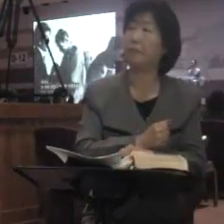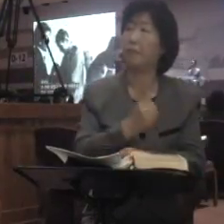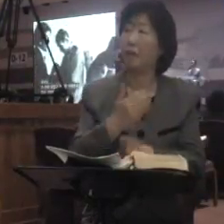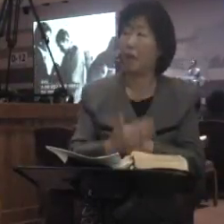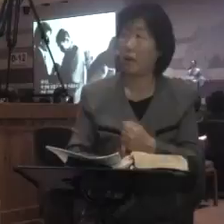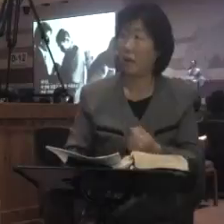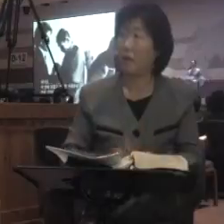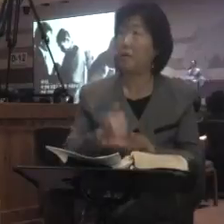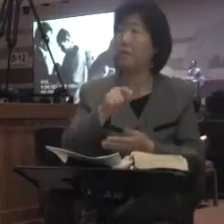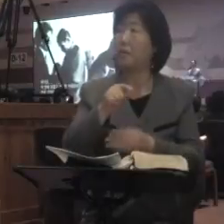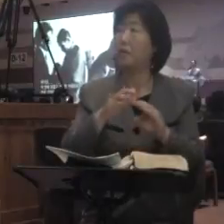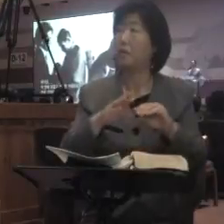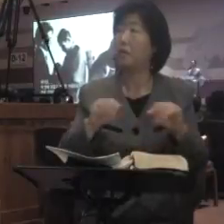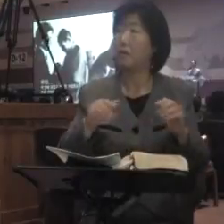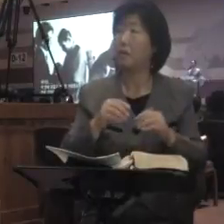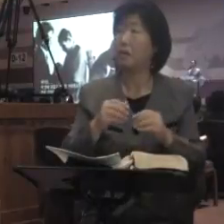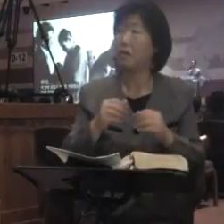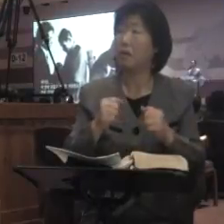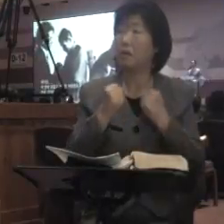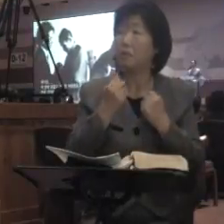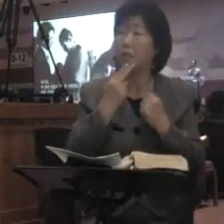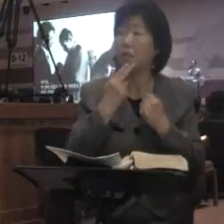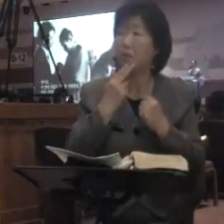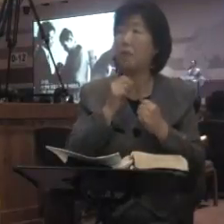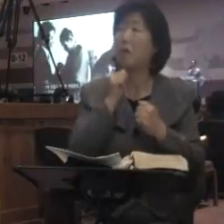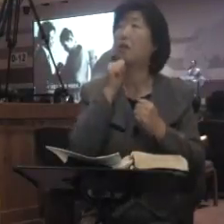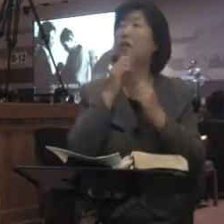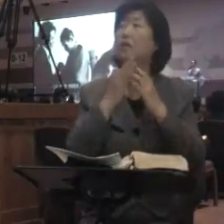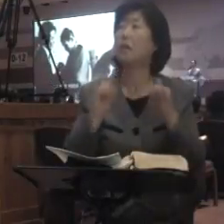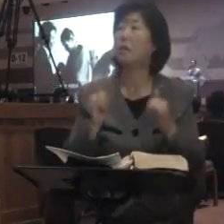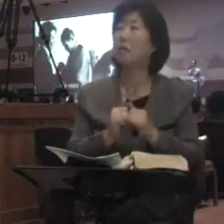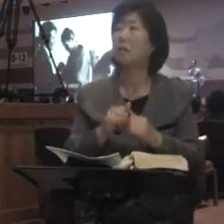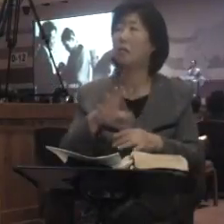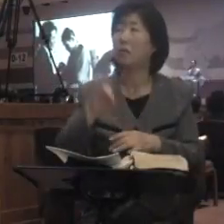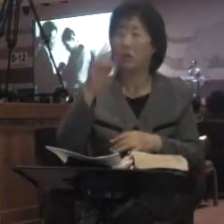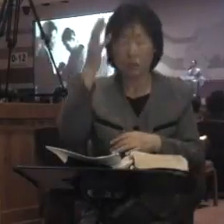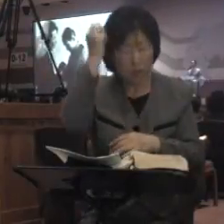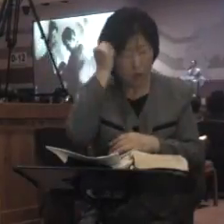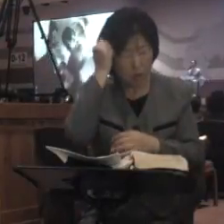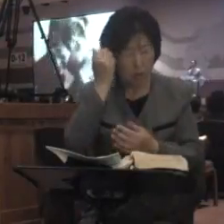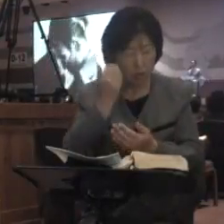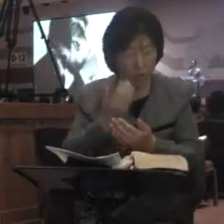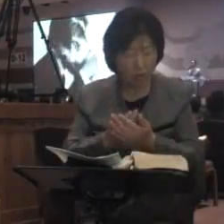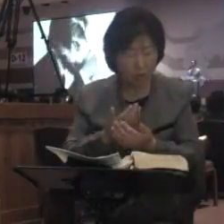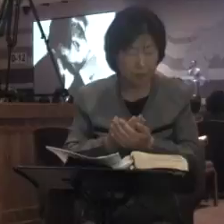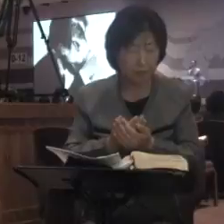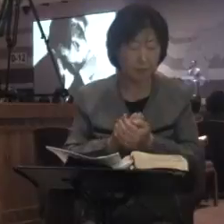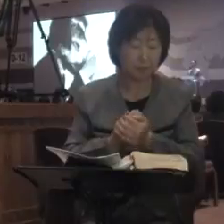하나님, 이 땅에 힘없고 가난한 사람들을 먼저 기억해 주십시오.